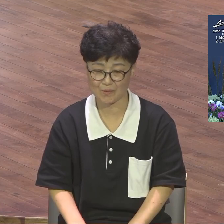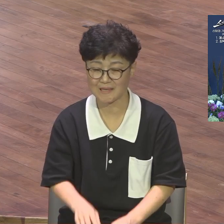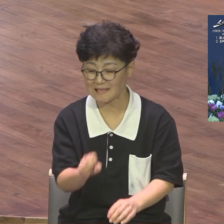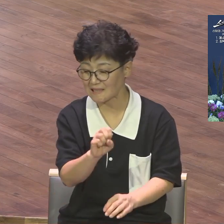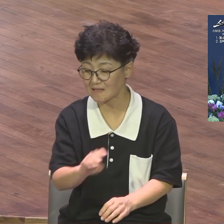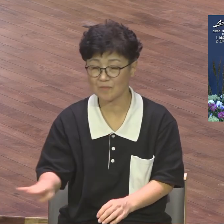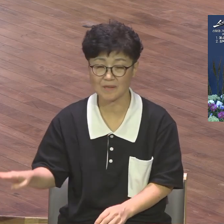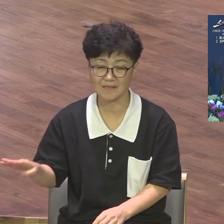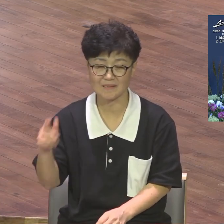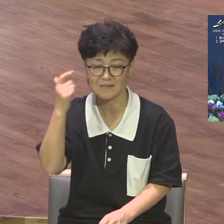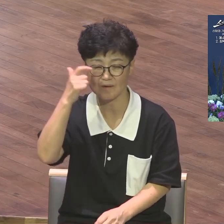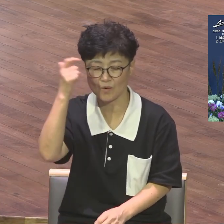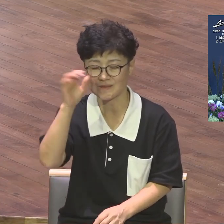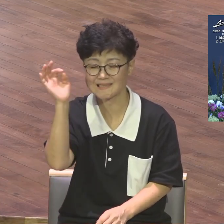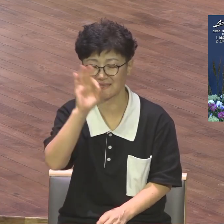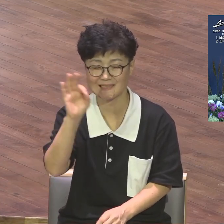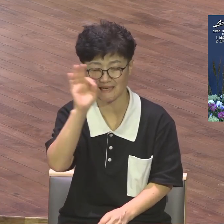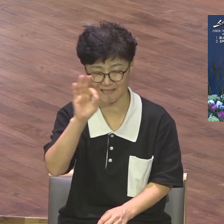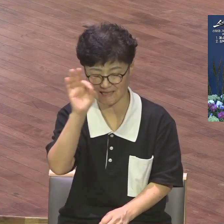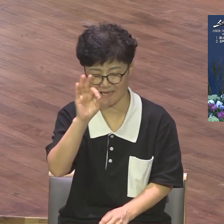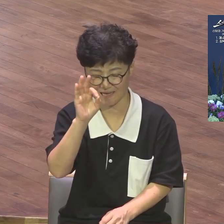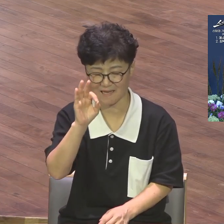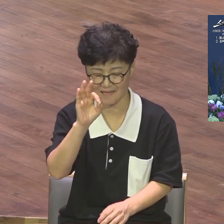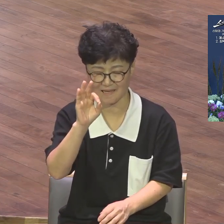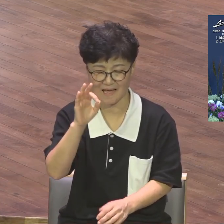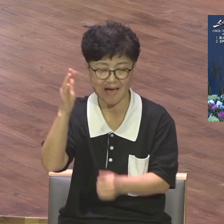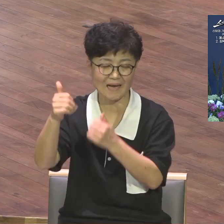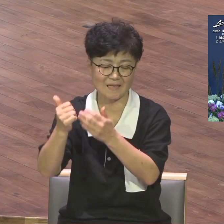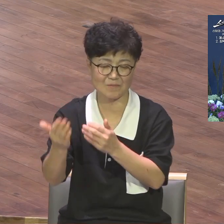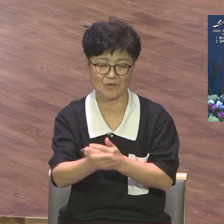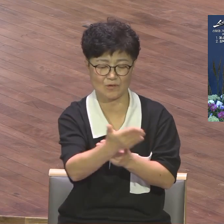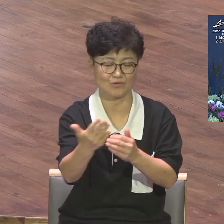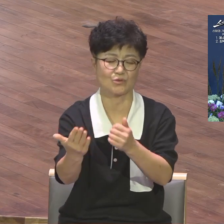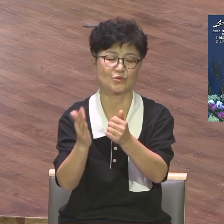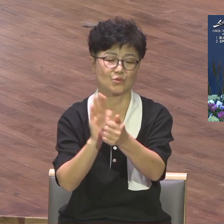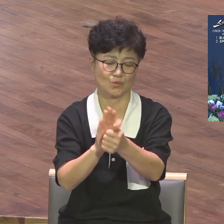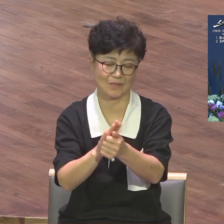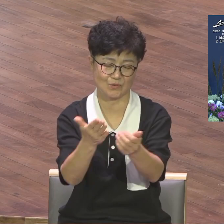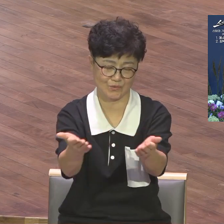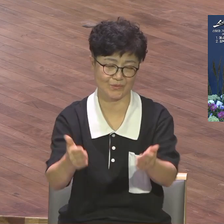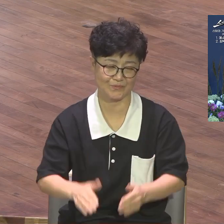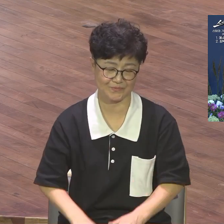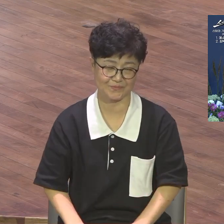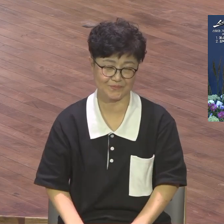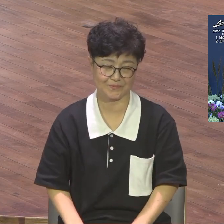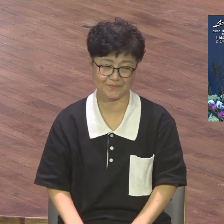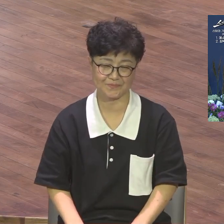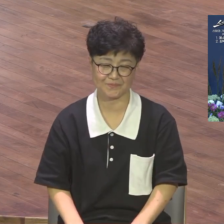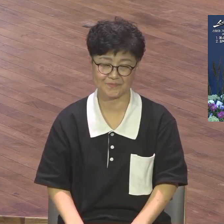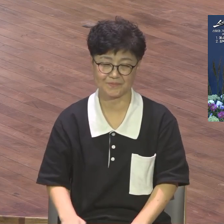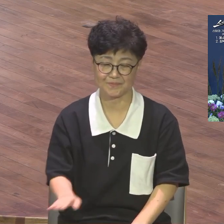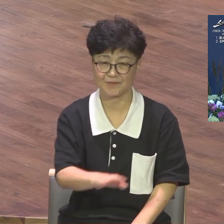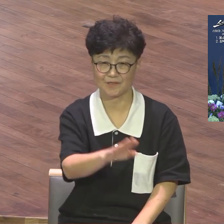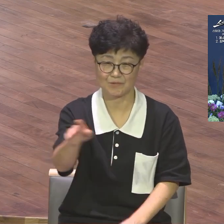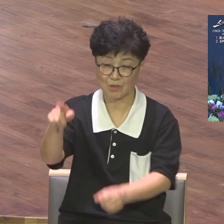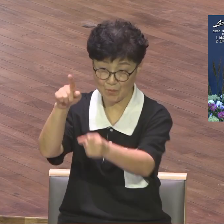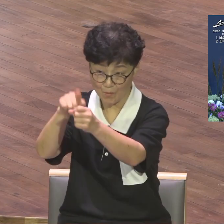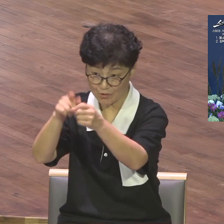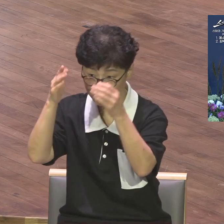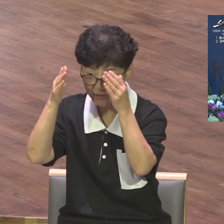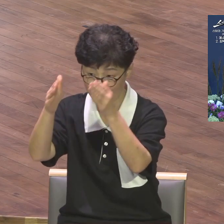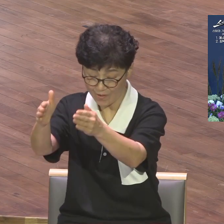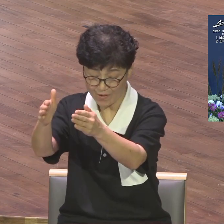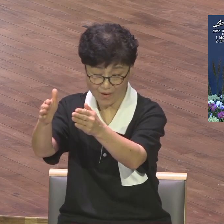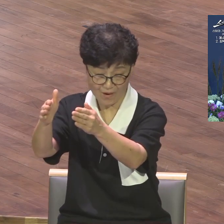해주실 줄 믿습니다. 그래서 영적 삭교에서 여러분들이 복음 전도자로 거듭난 것처럼 여러분들이 하반기 표대를 통하여서 여러분